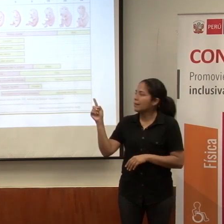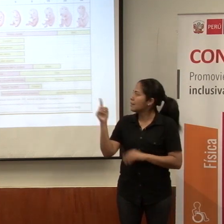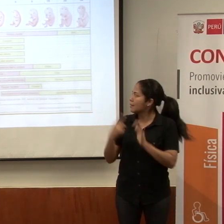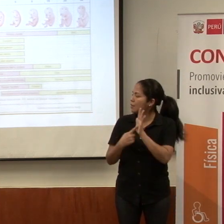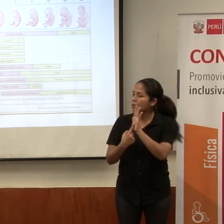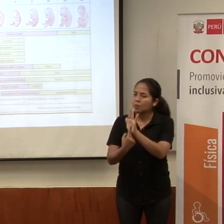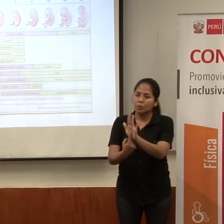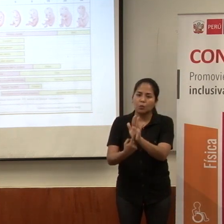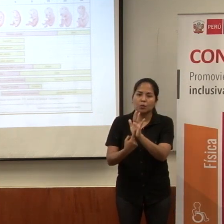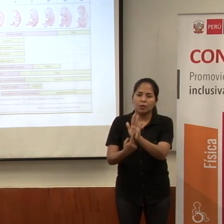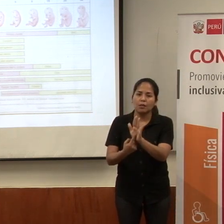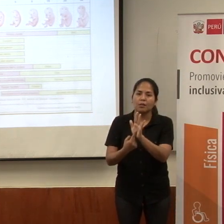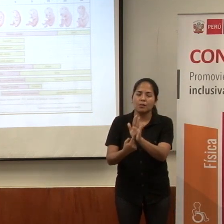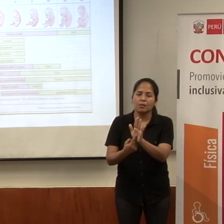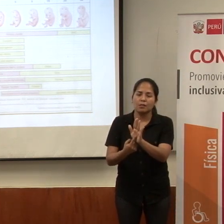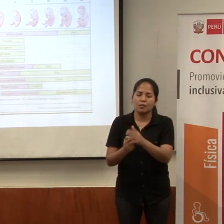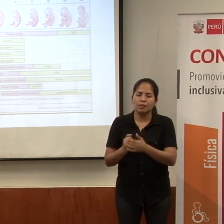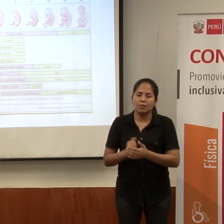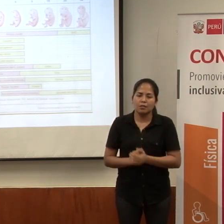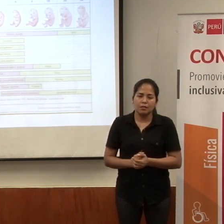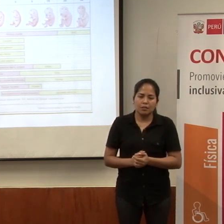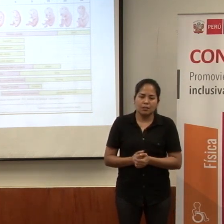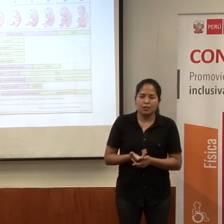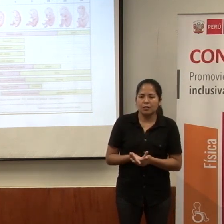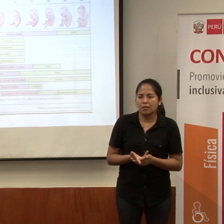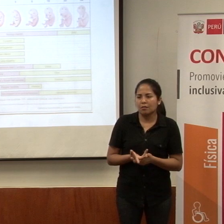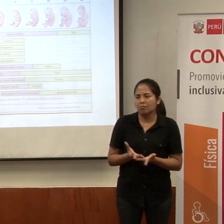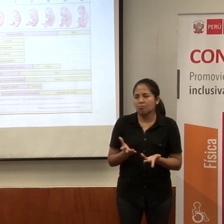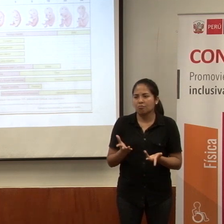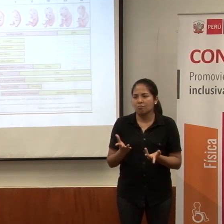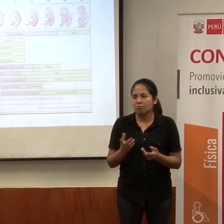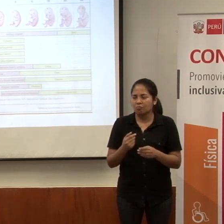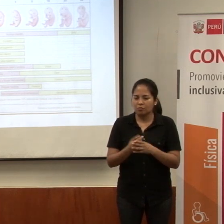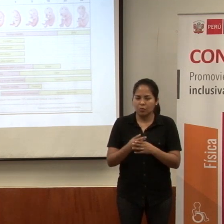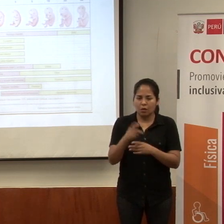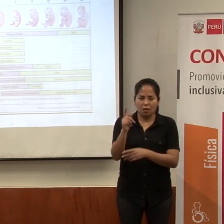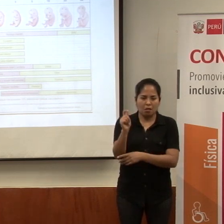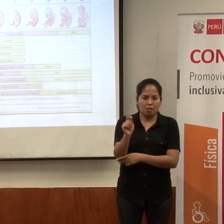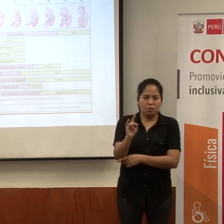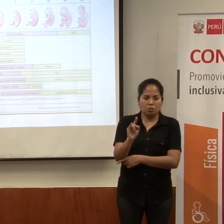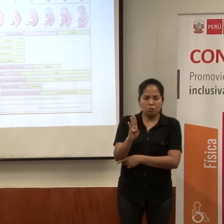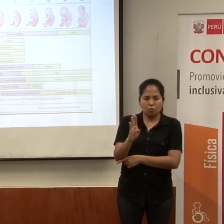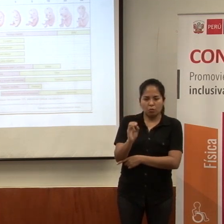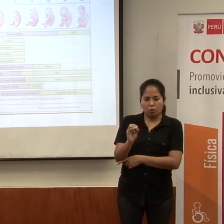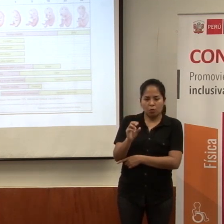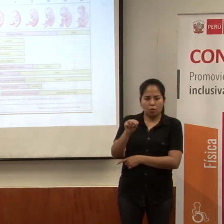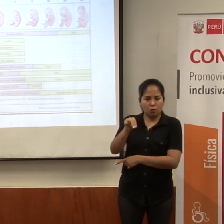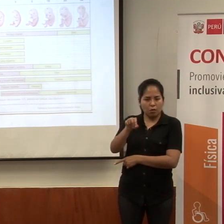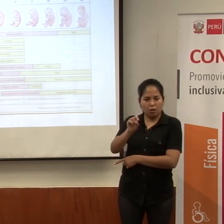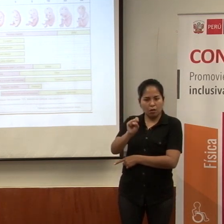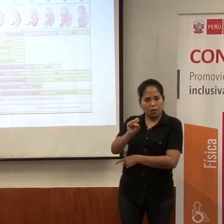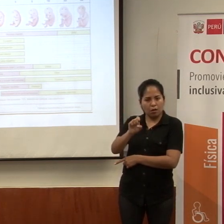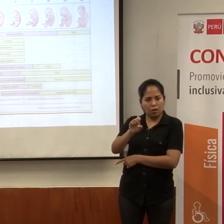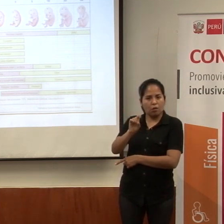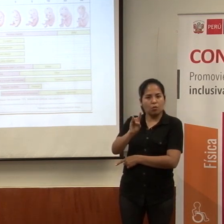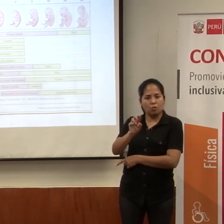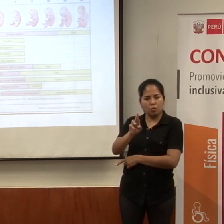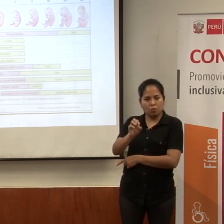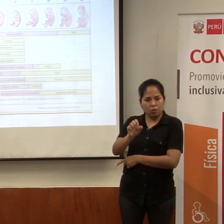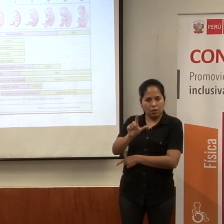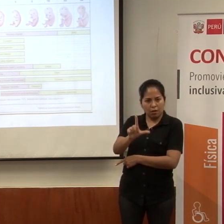ver fundamentalmente con los trastornos del tubo neural, ¿no? Estos trastornos de esta parte que provocan enfermedades como